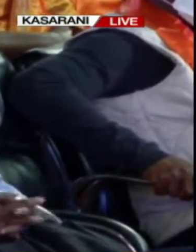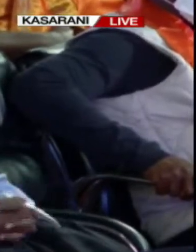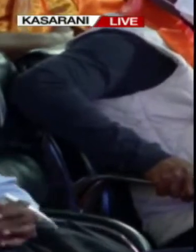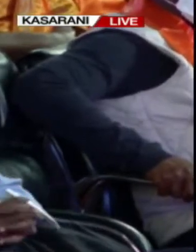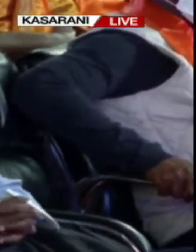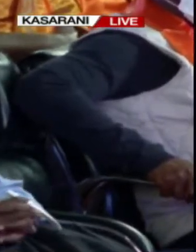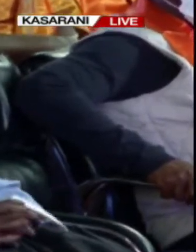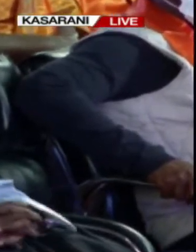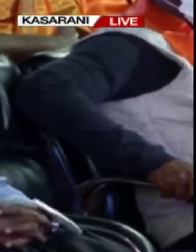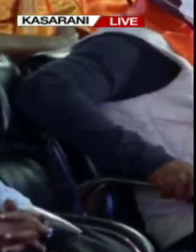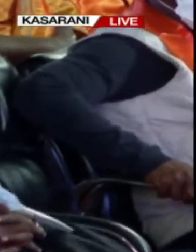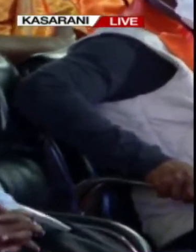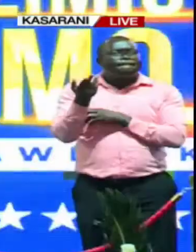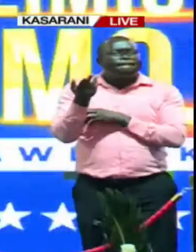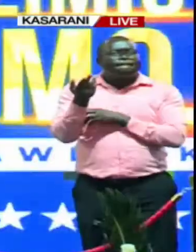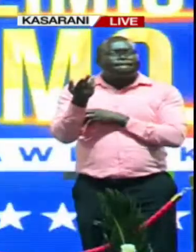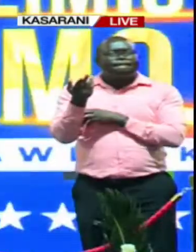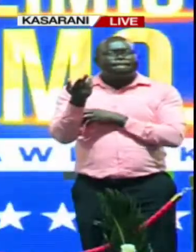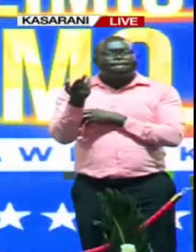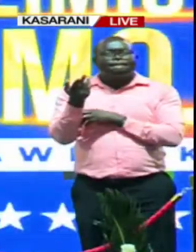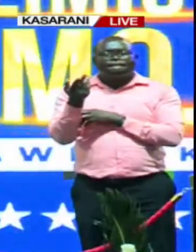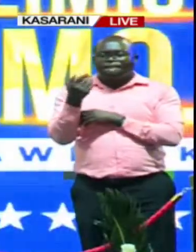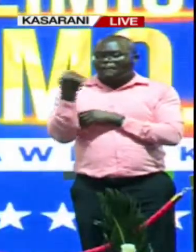siku ya May Day,